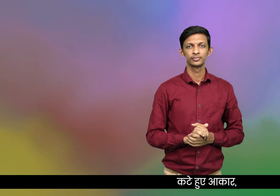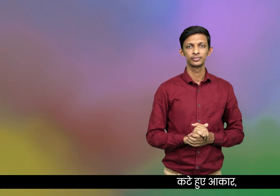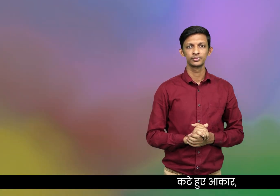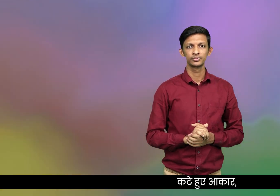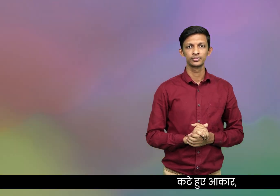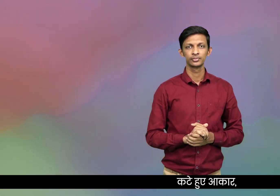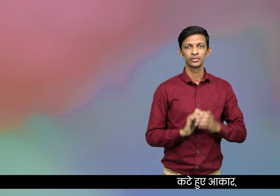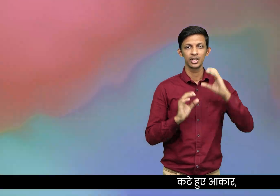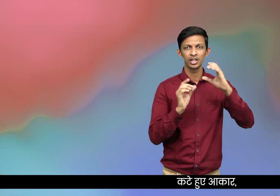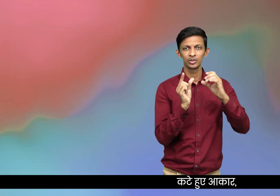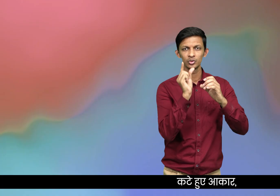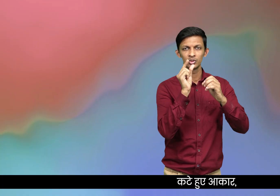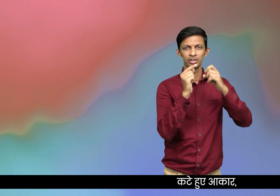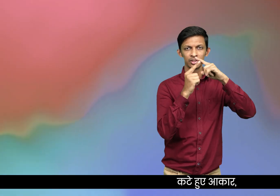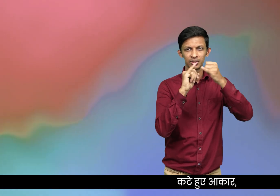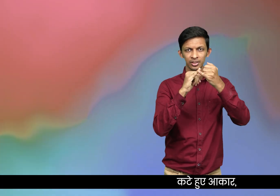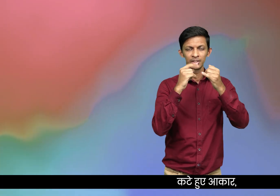कटे हुए आकार